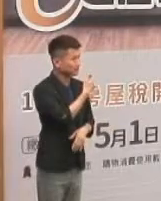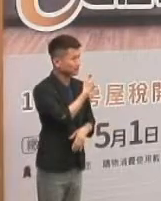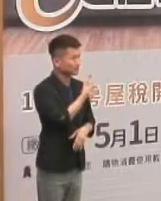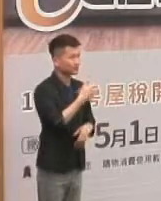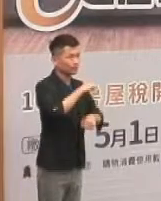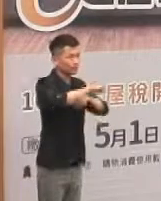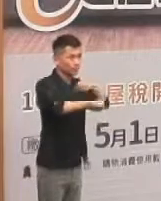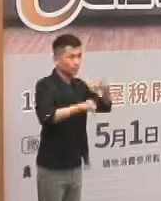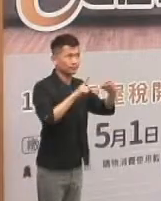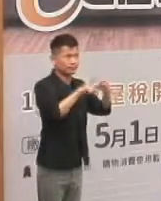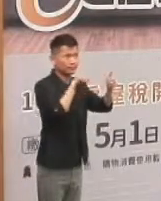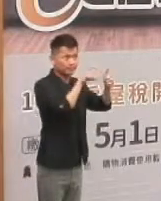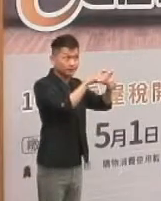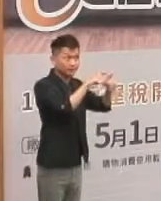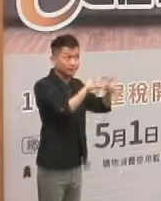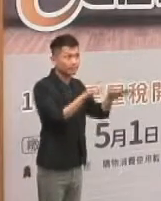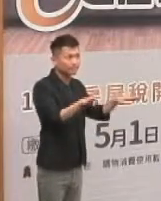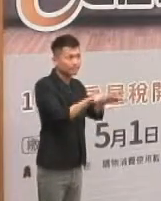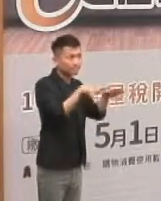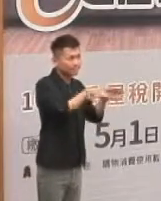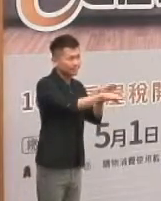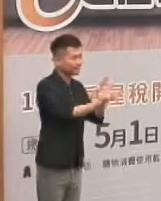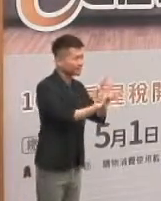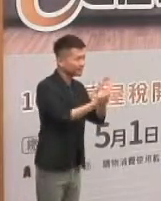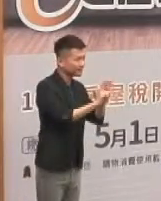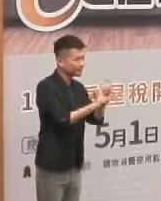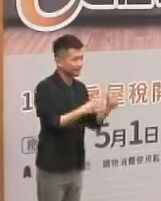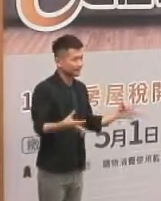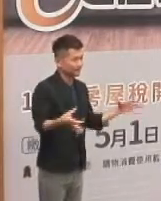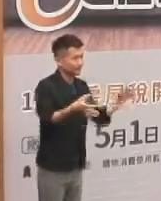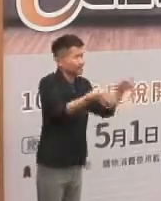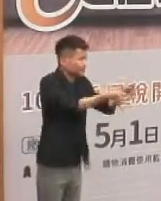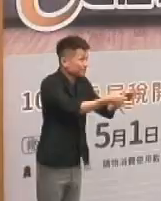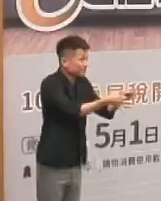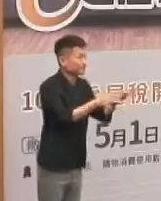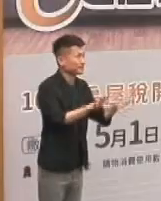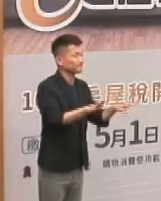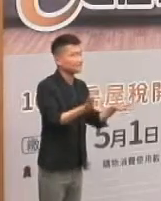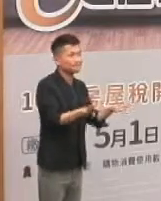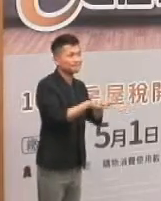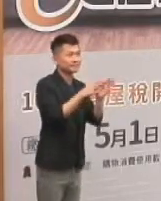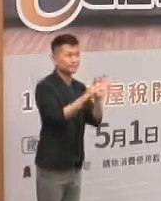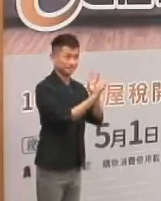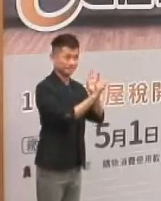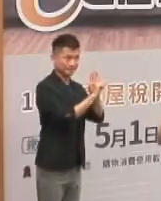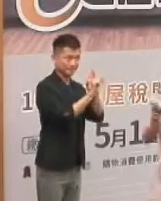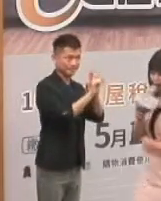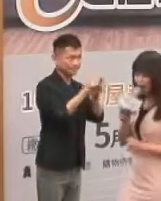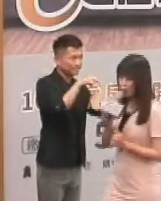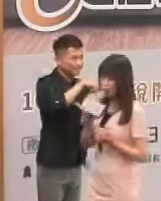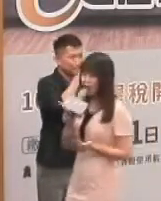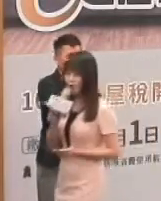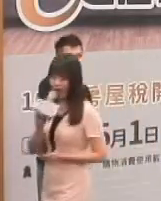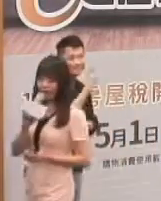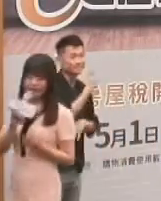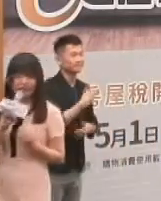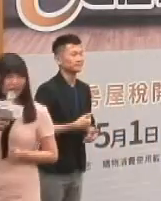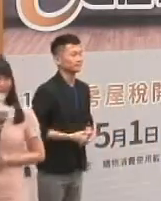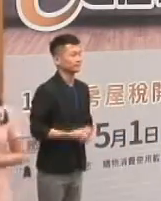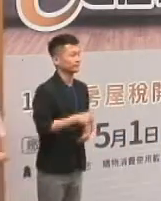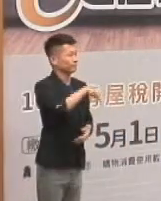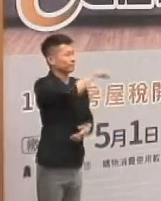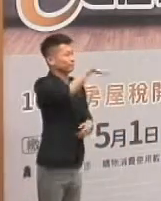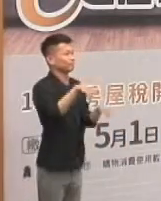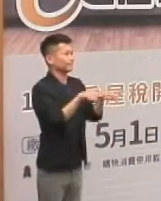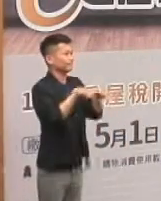们的活动主题与我们的开场演出来做结合。今天我们的开场演出非常的特别，我们要把呢大